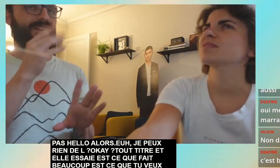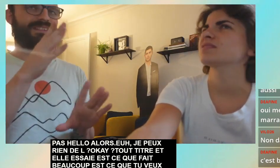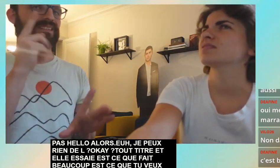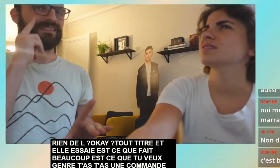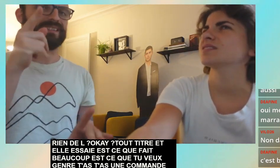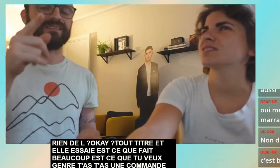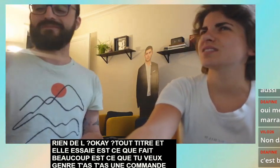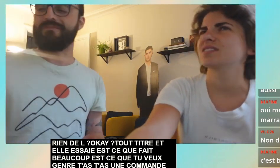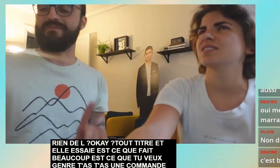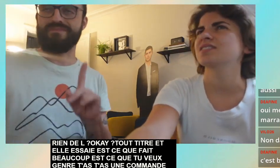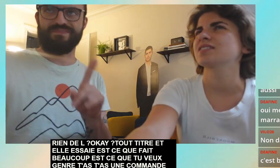facile?